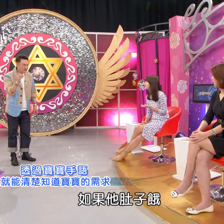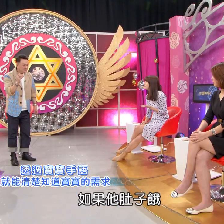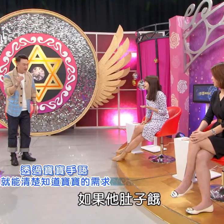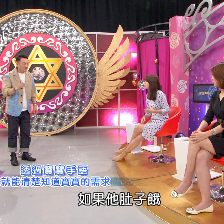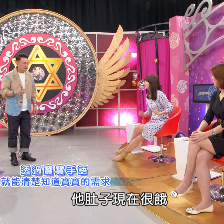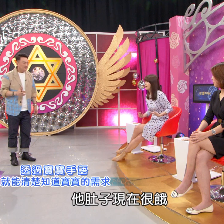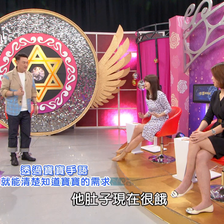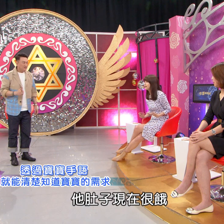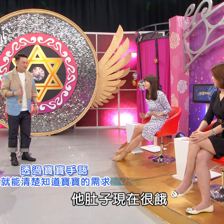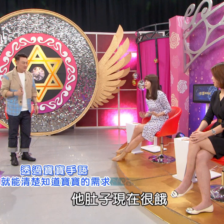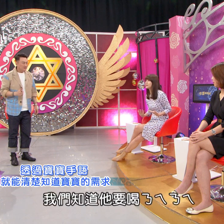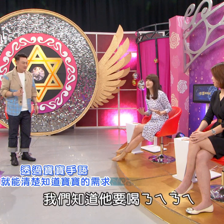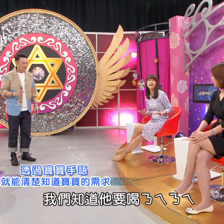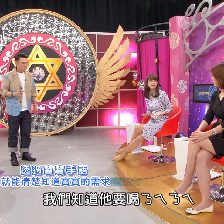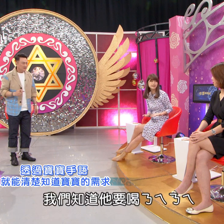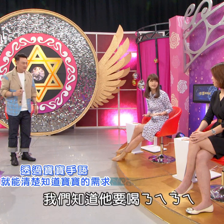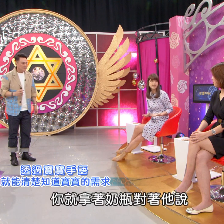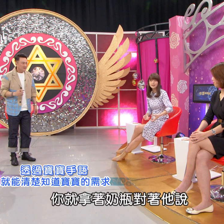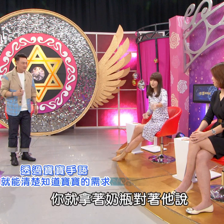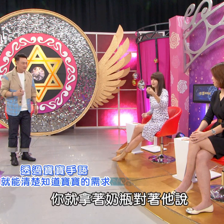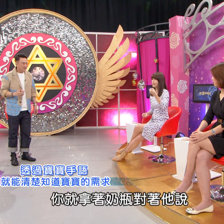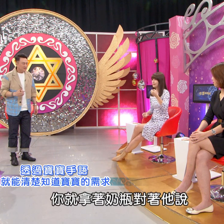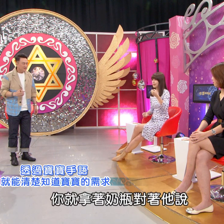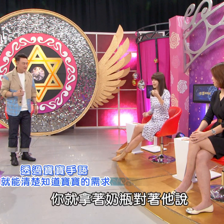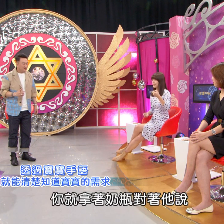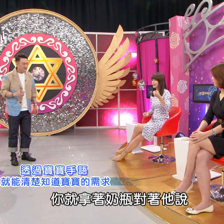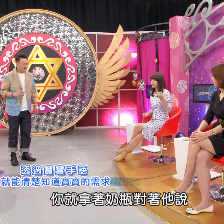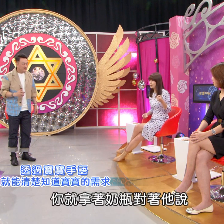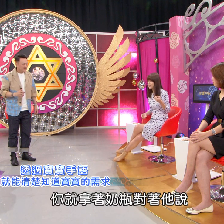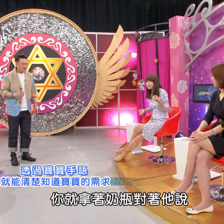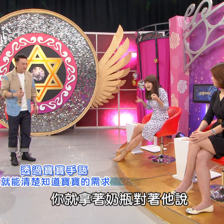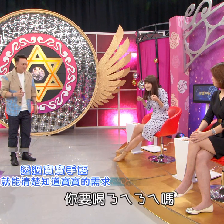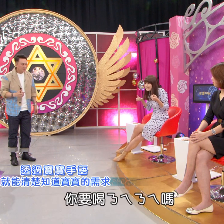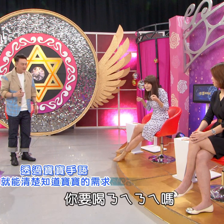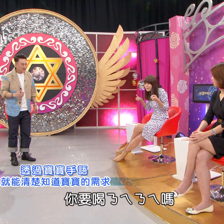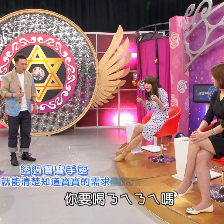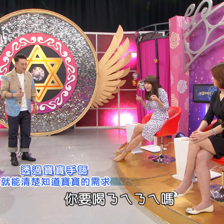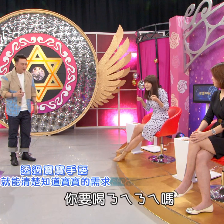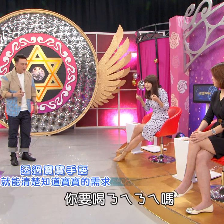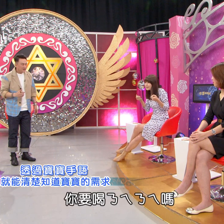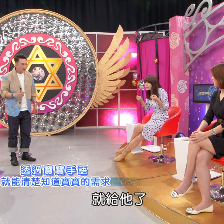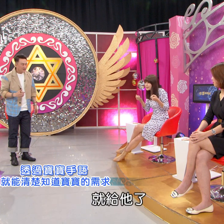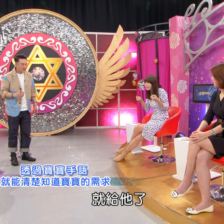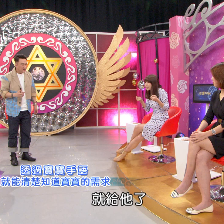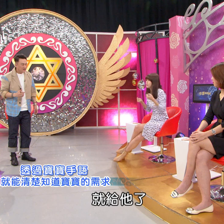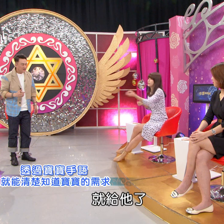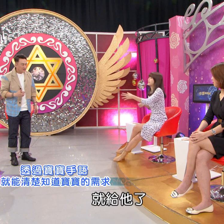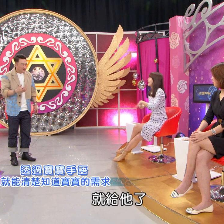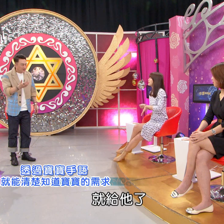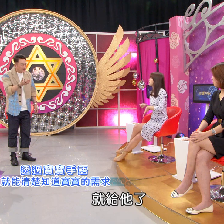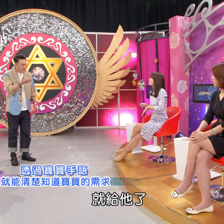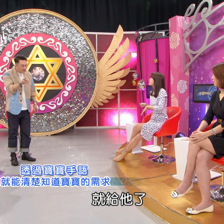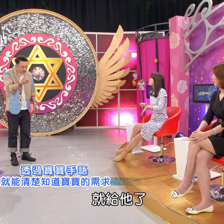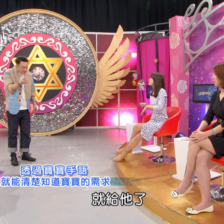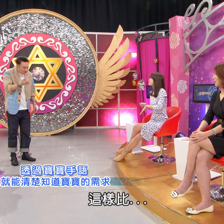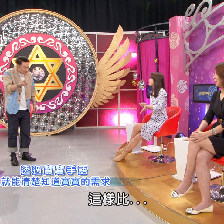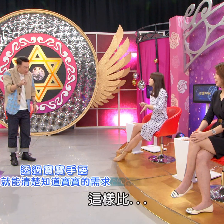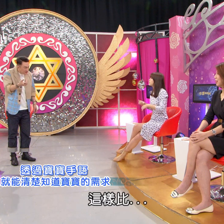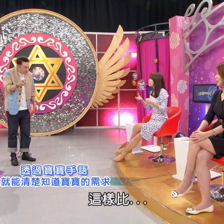她肚子現在很餓嘛我們知道她要喝奶奶妳就拿著奶瓶然後對著她說妳要喝奶奶嗎妳要喝奶奶嗎就給她了這樣比